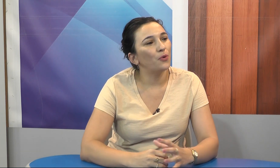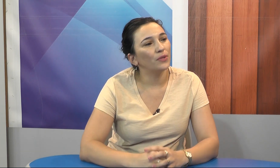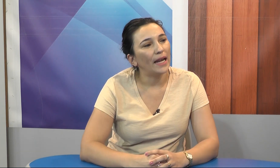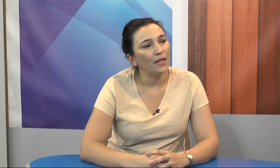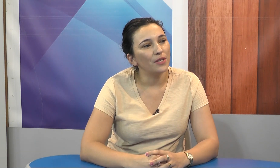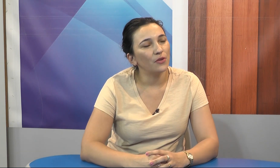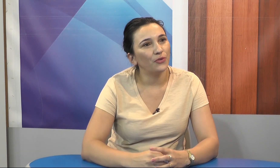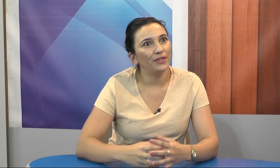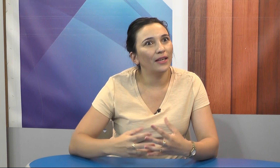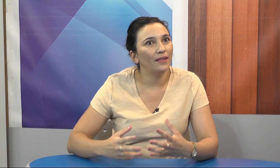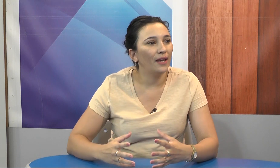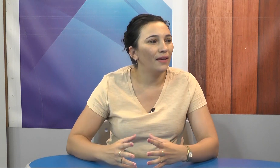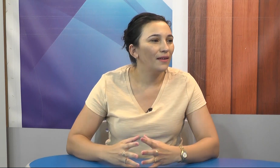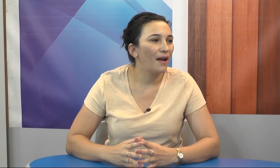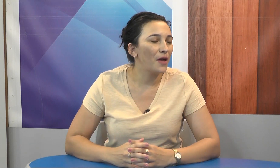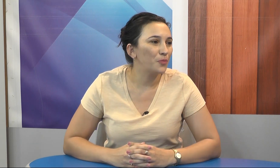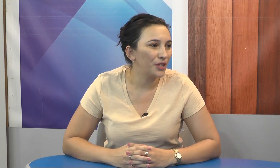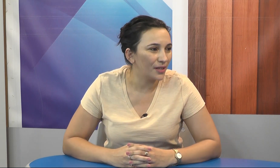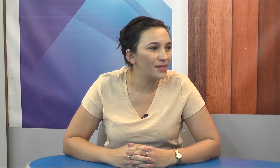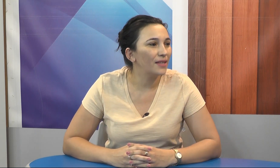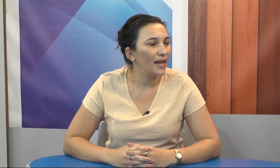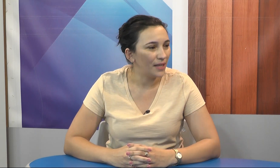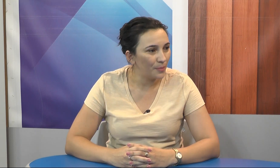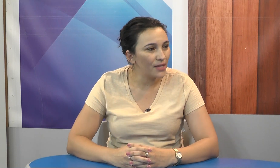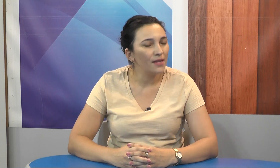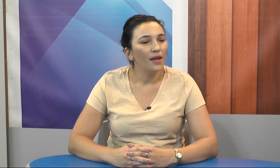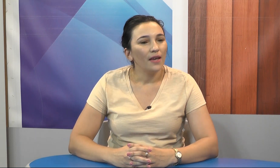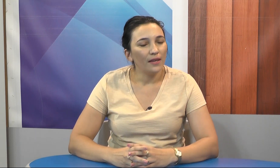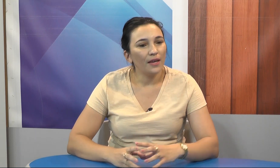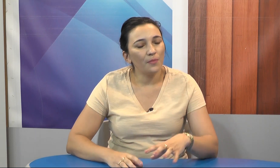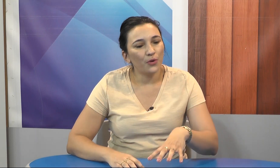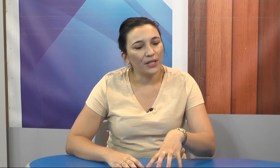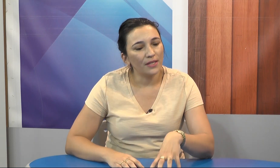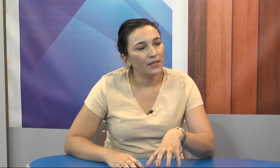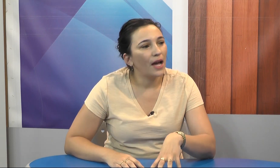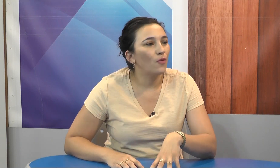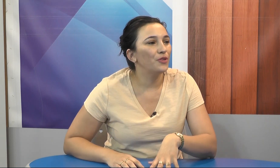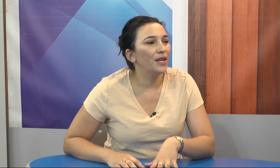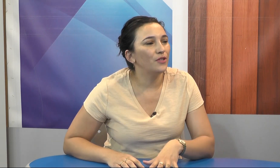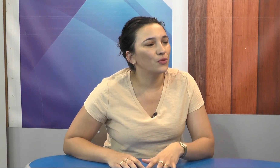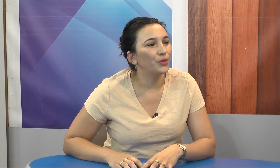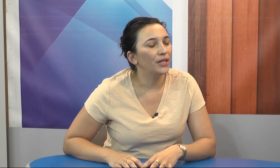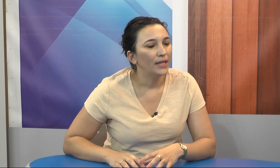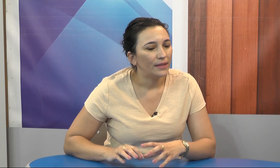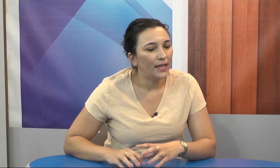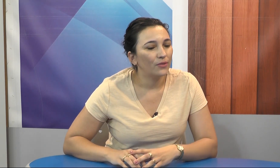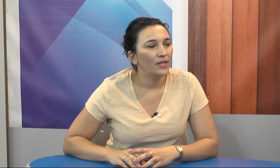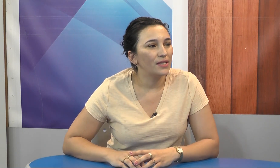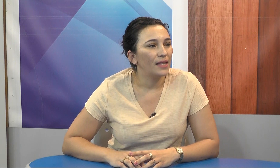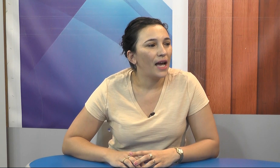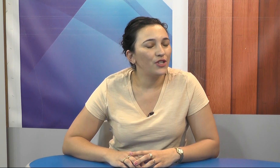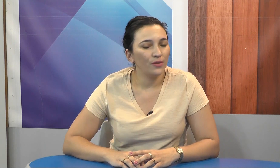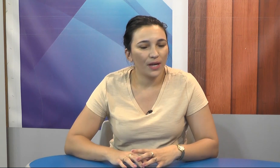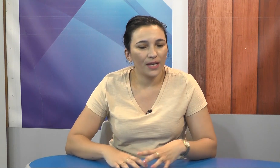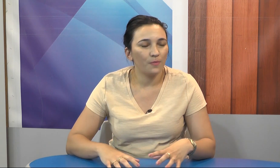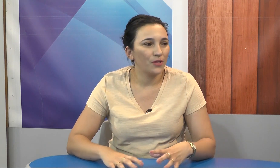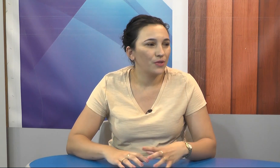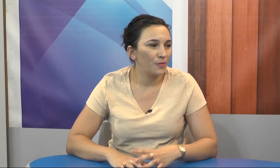da Libras, eu fui entender a importância da Libras e a importância da comunidade surda dentro da cidade com aquelas pessoas que